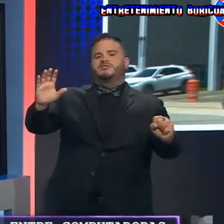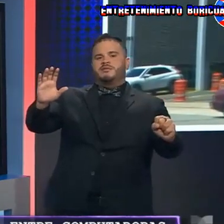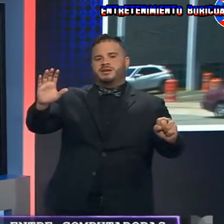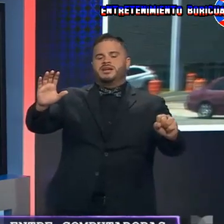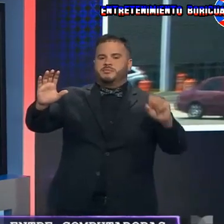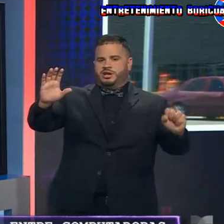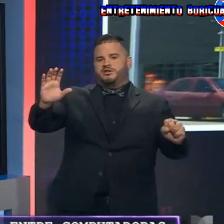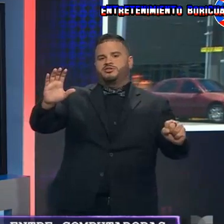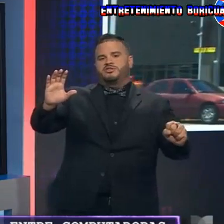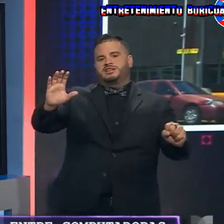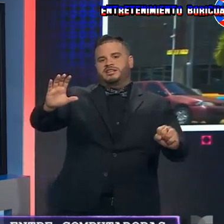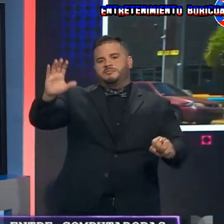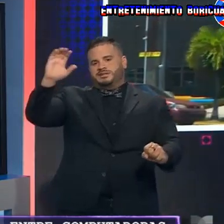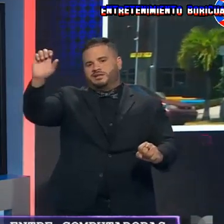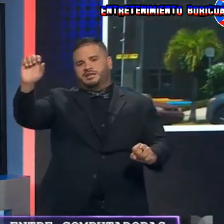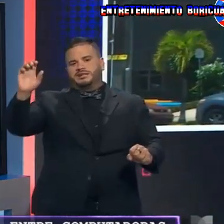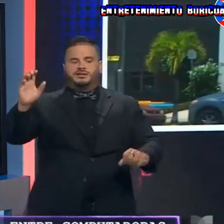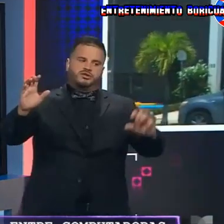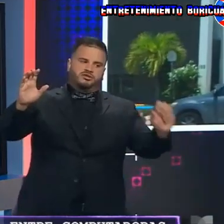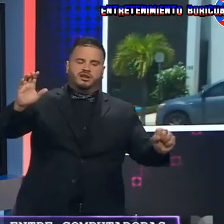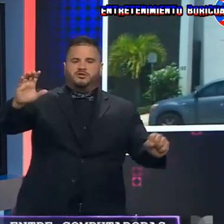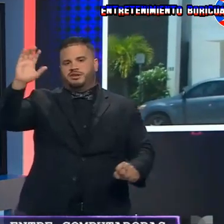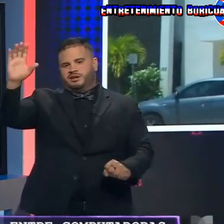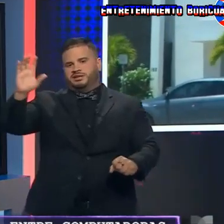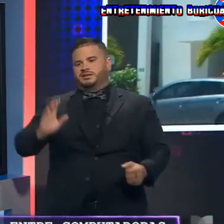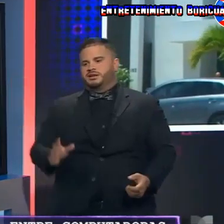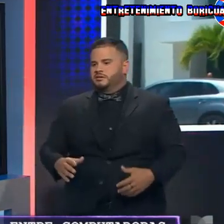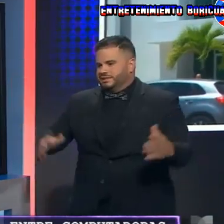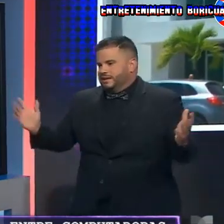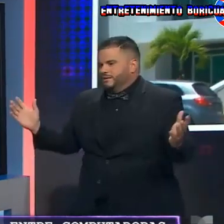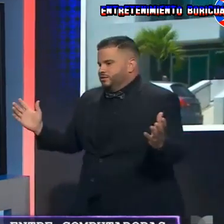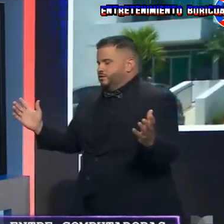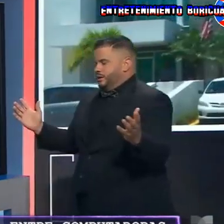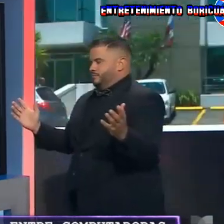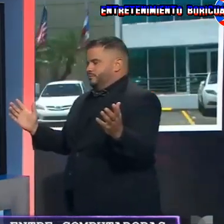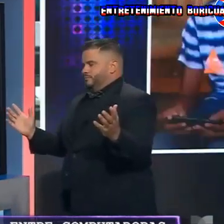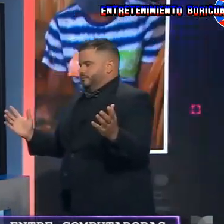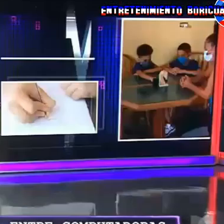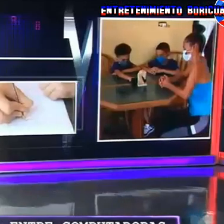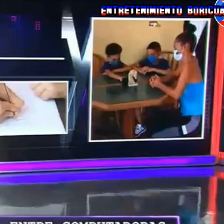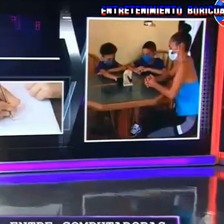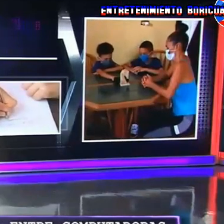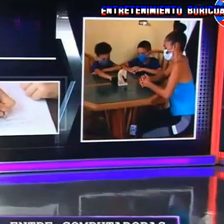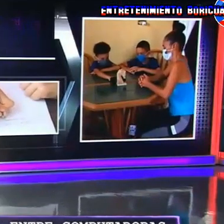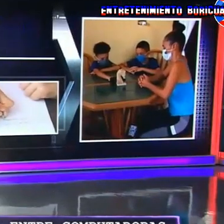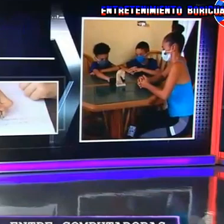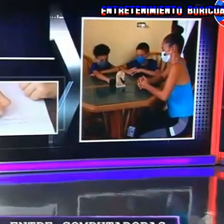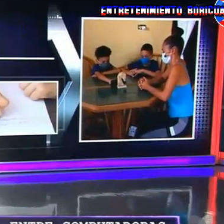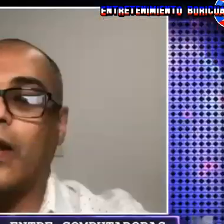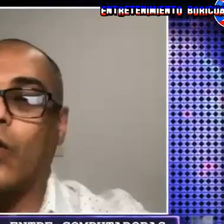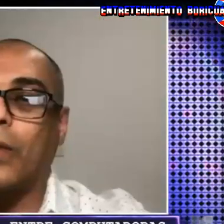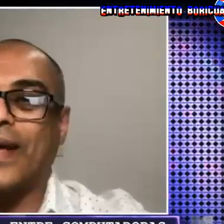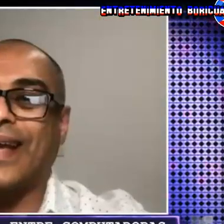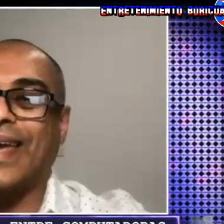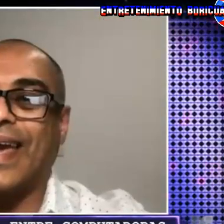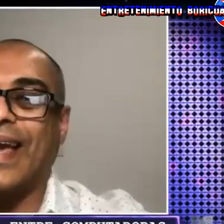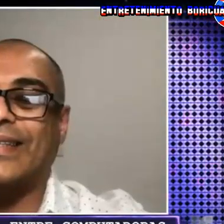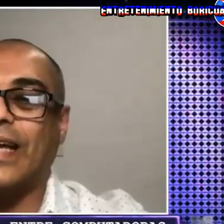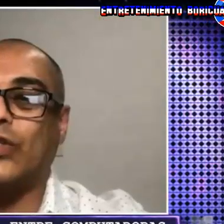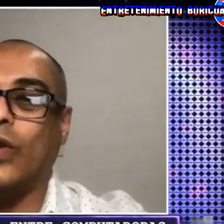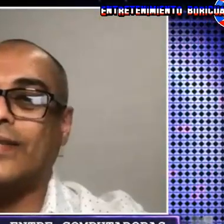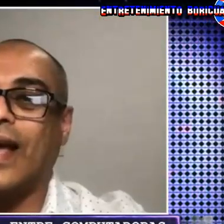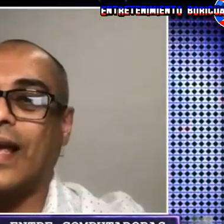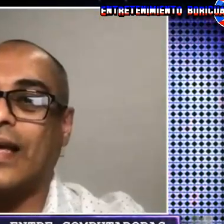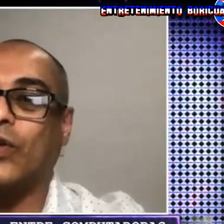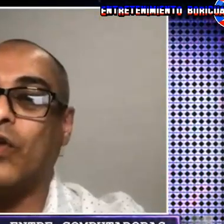más a otra gente y no a mí, porque yo no soy donante del partido y este sí, yo no soy del corillo y este sí. Básicamente eso era. Y no, lo que pasa es que